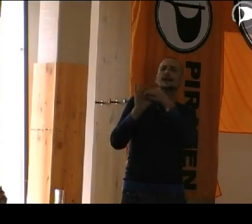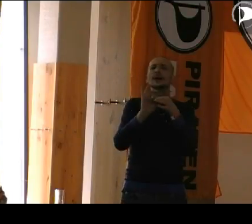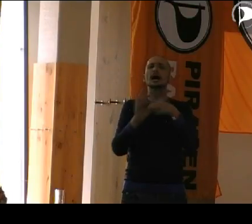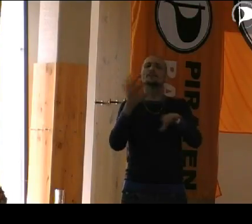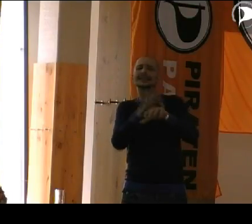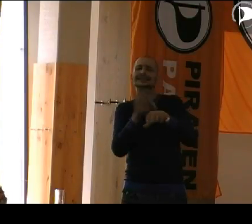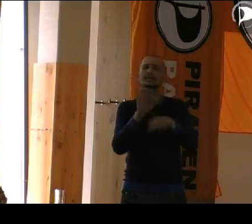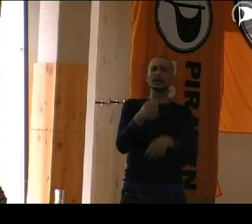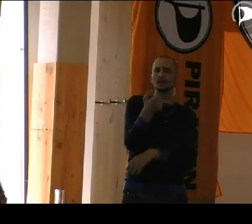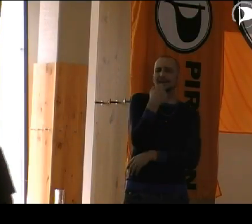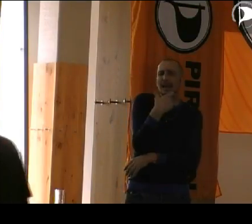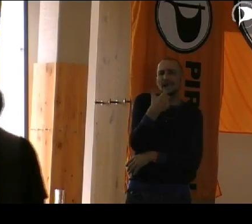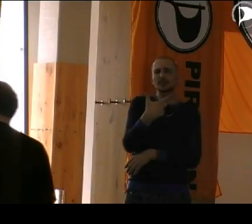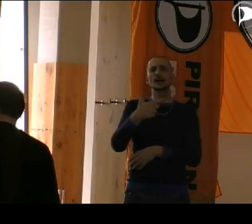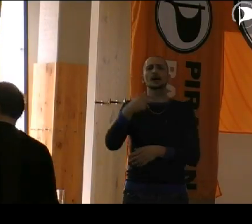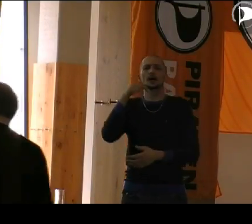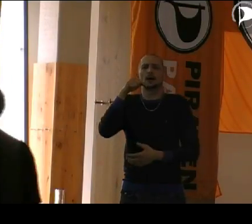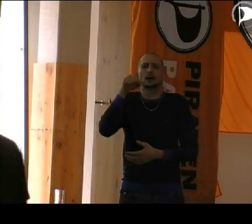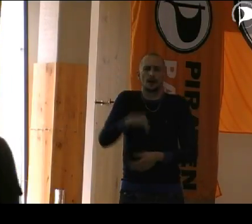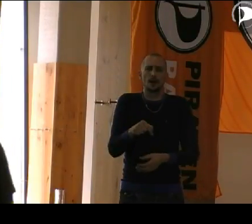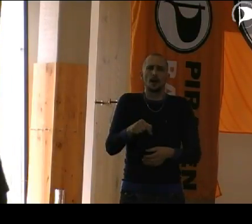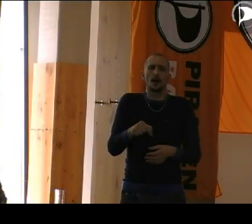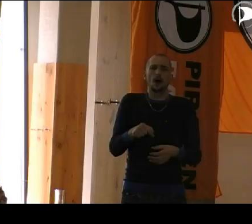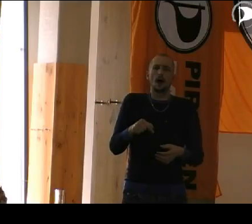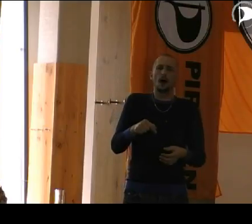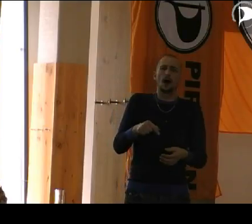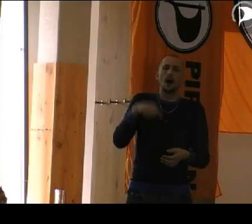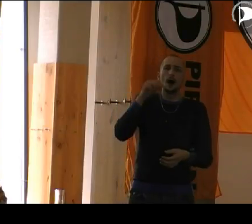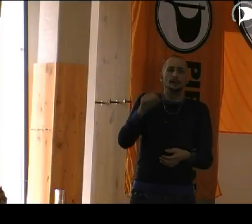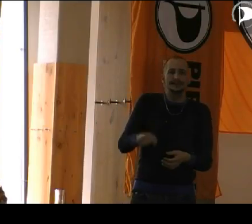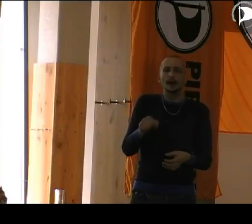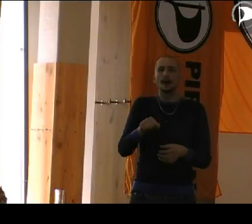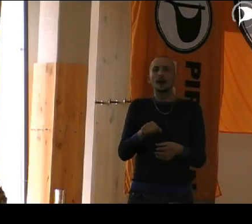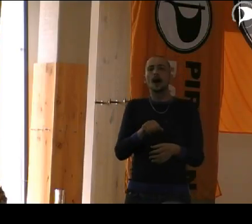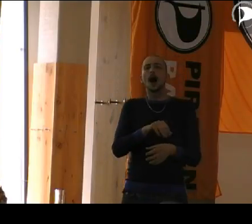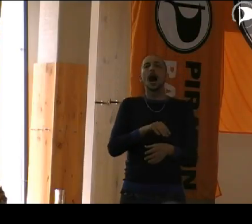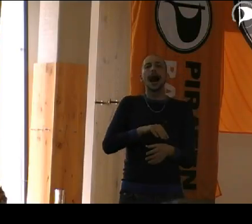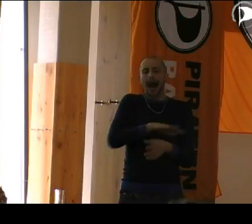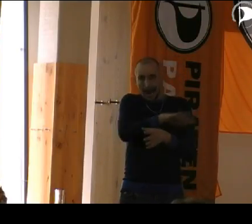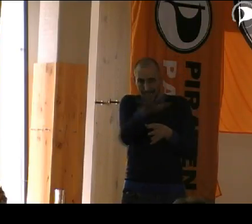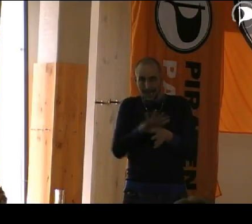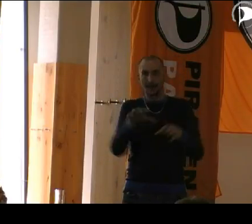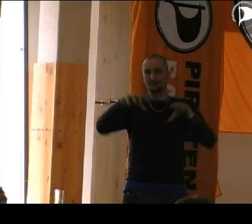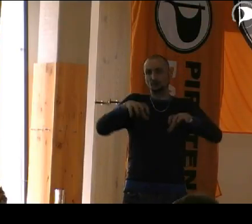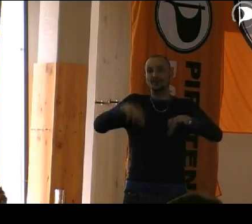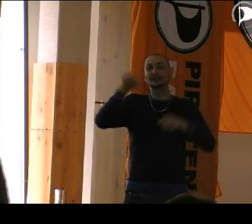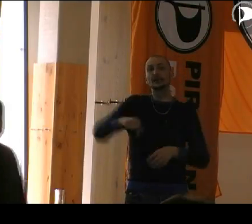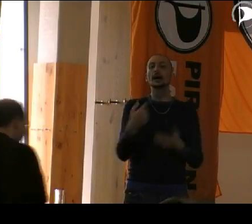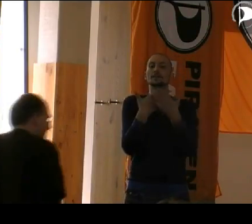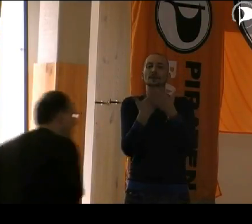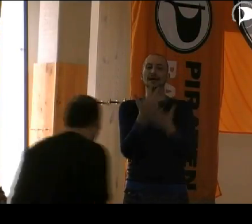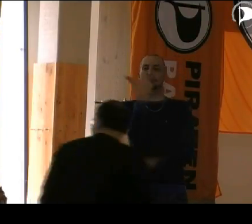medikamente und vor allem in der landwirtschaft was ganz besonderes im dritten welt zum tragen kommt das